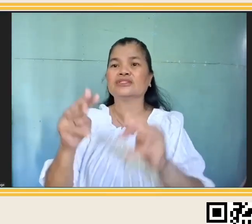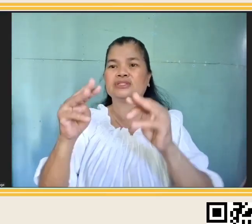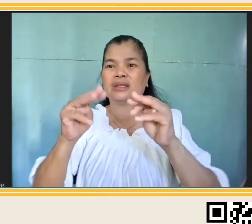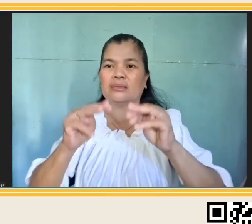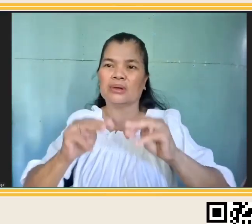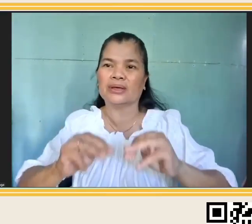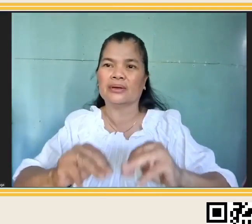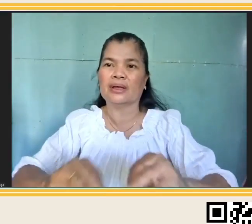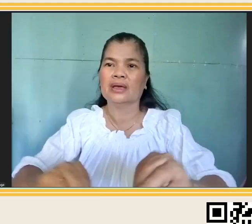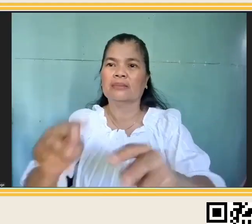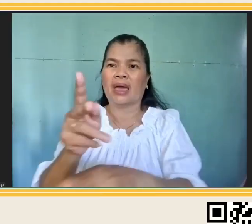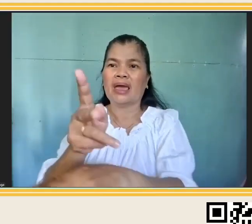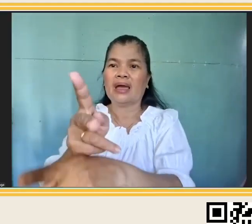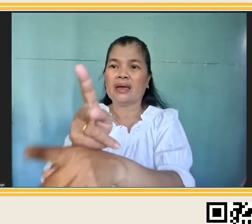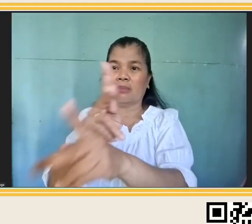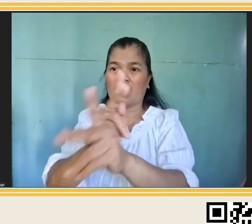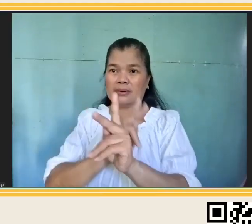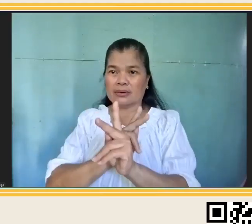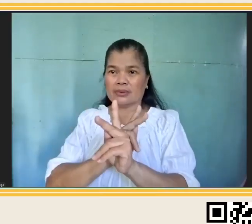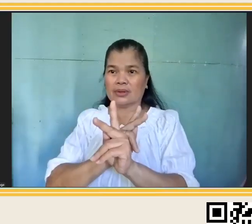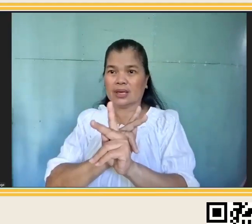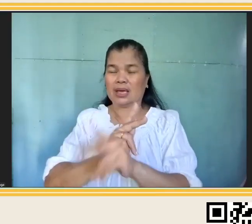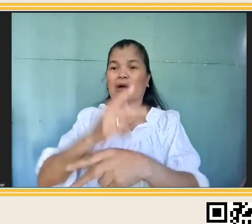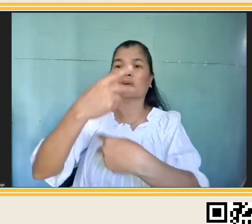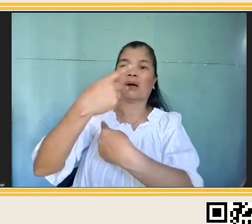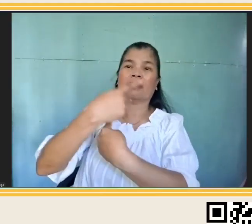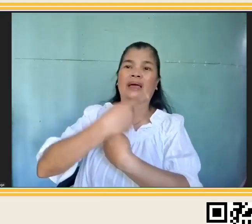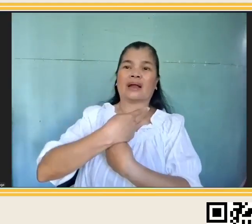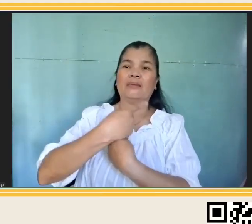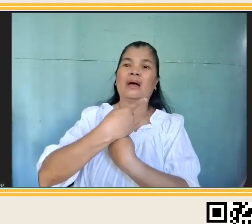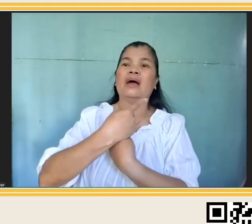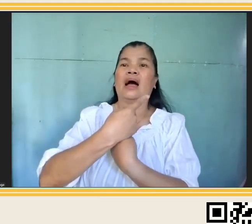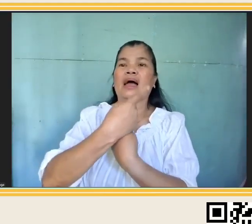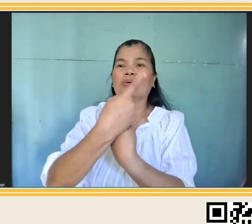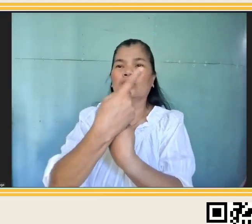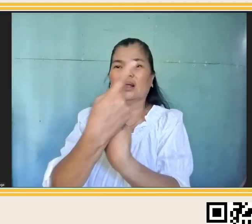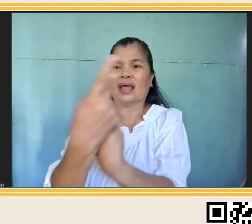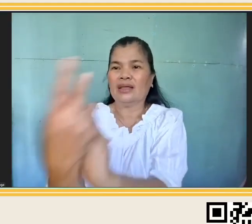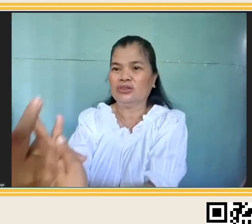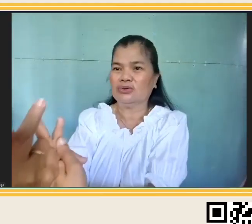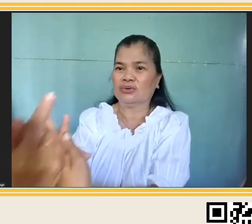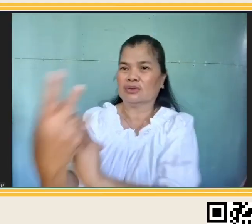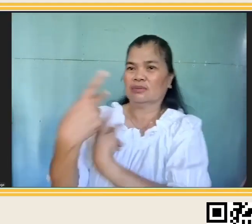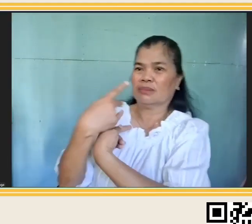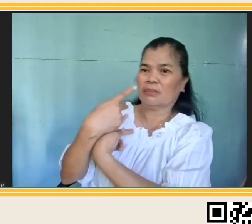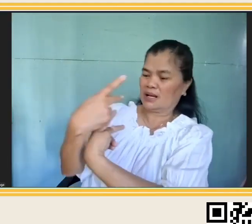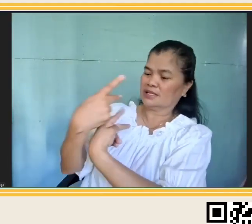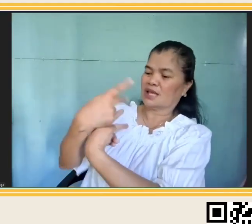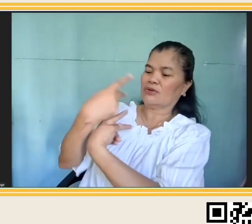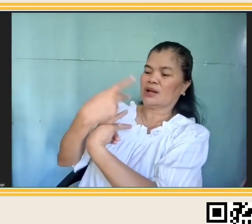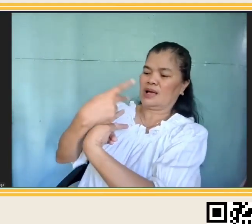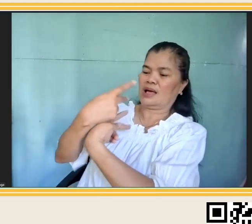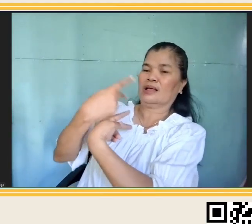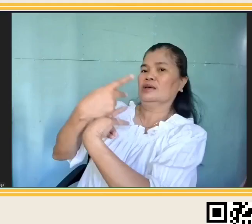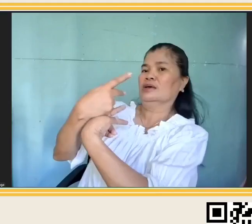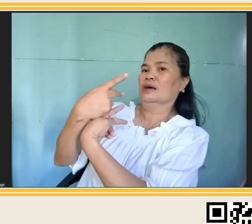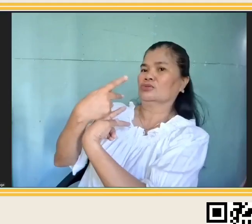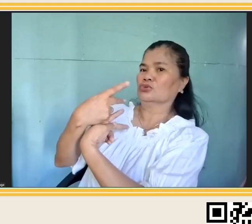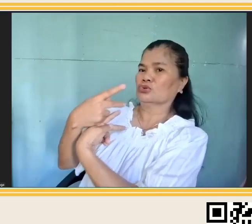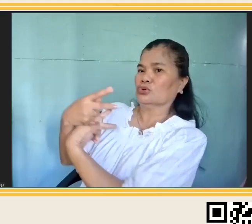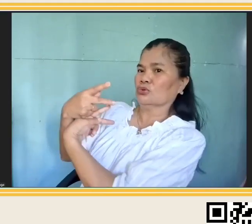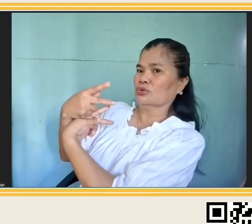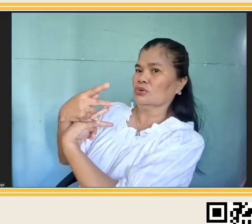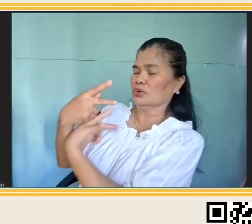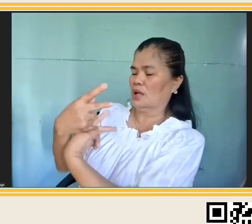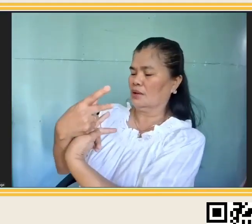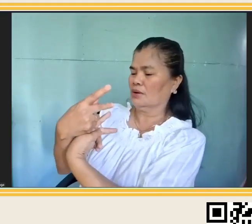yun, understandable na yun. May I borrow? Ikaw magpapahiram? I will lend you. Sa'yo na